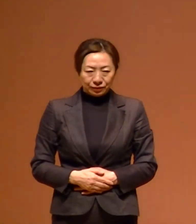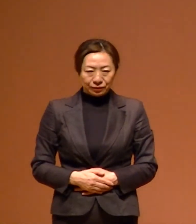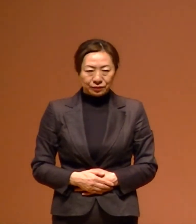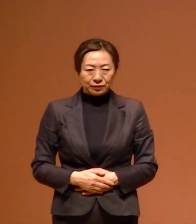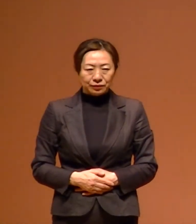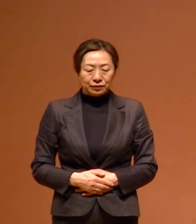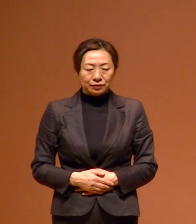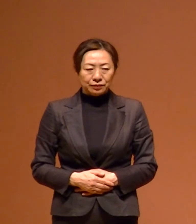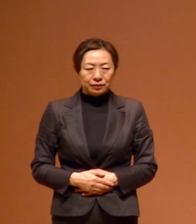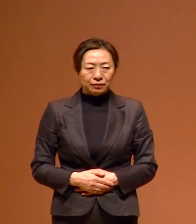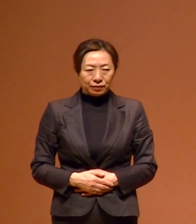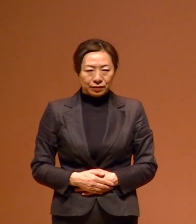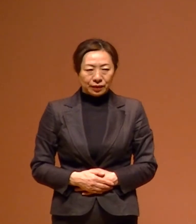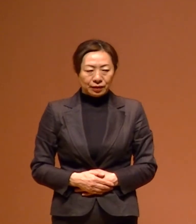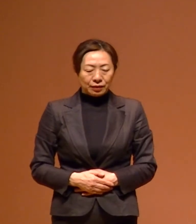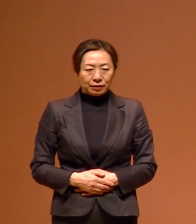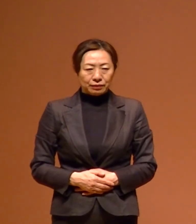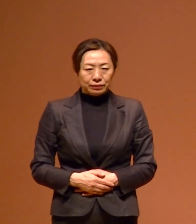それから、